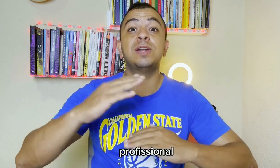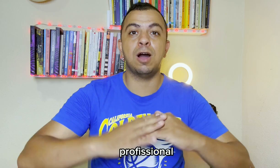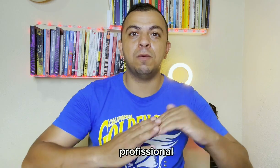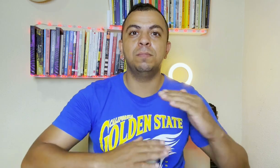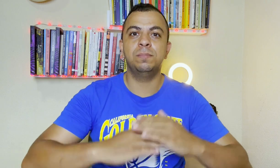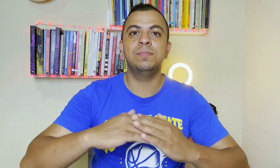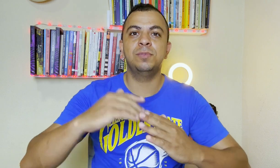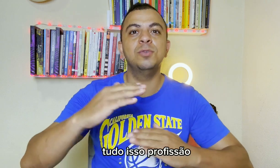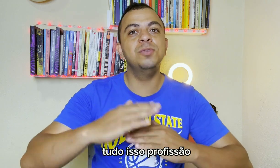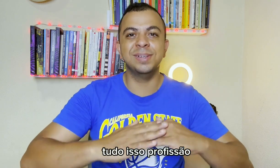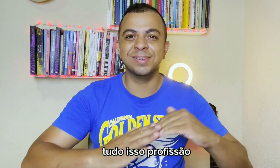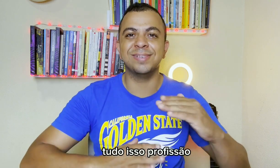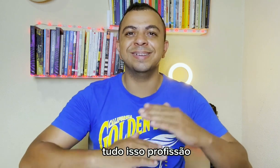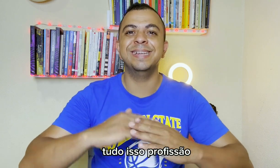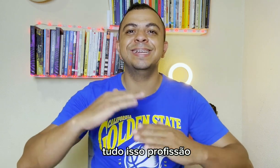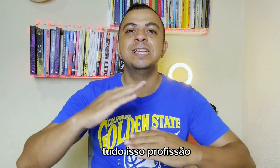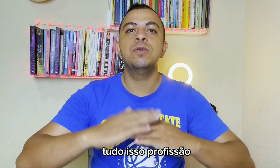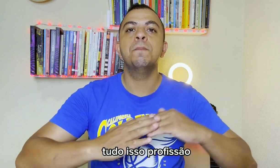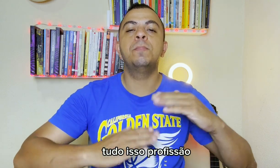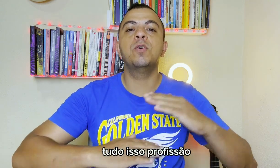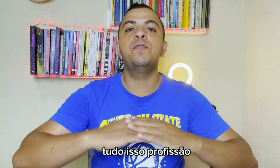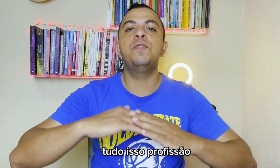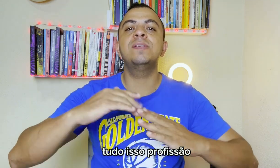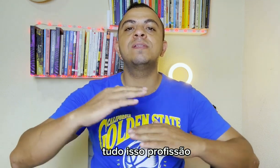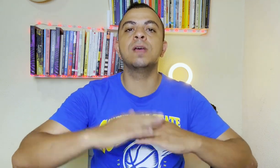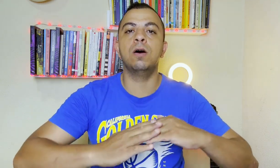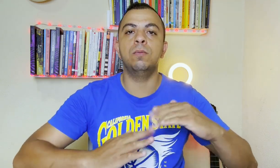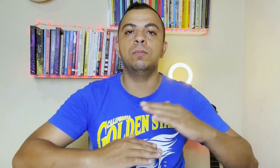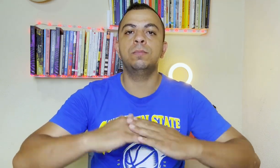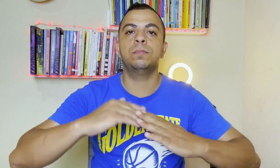Profissional. Tudo isso. Profissão.